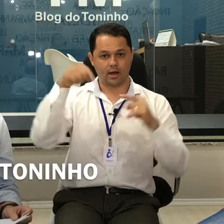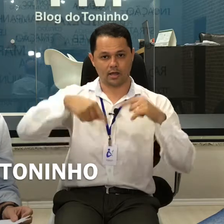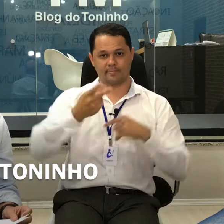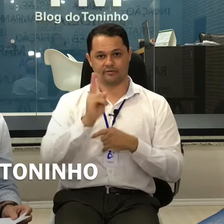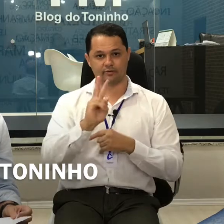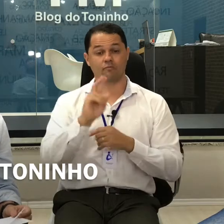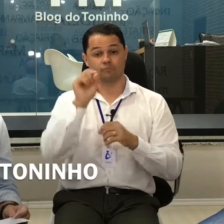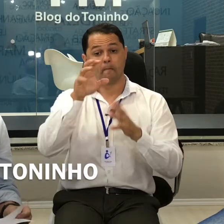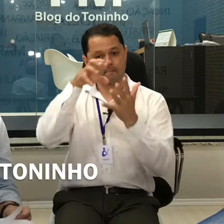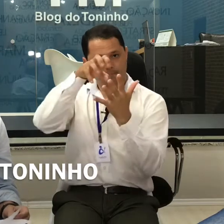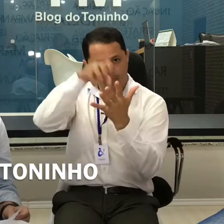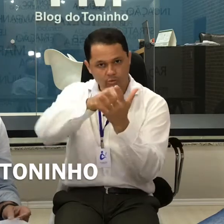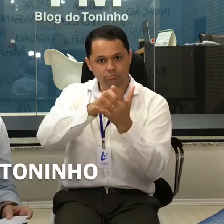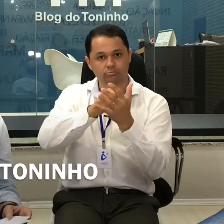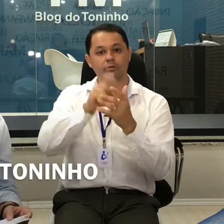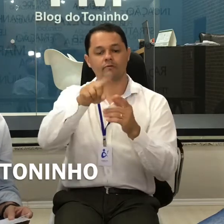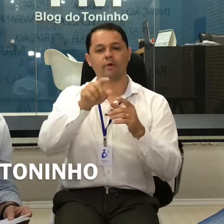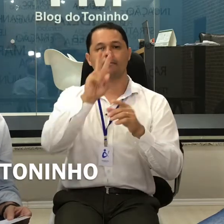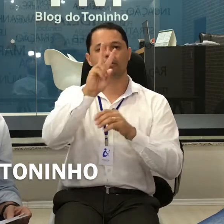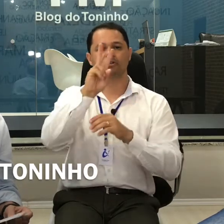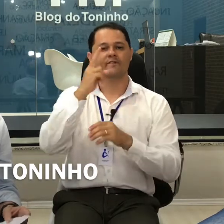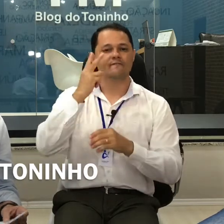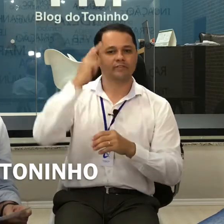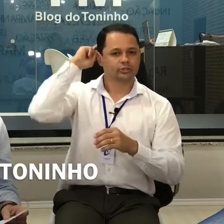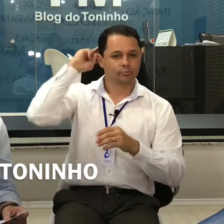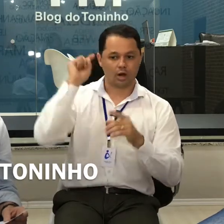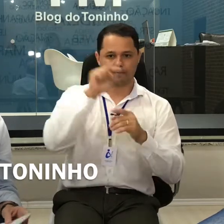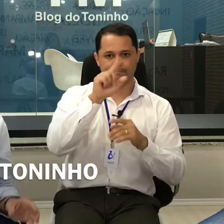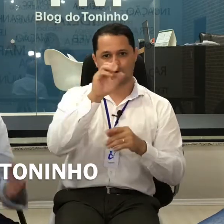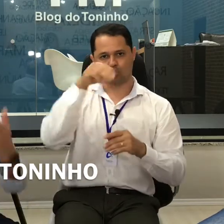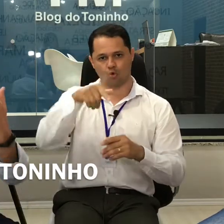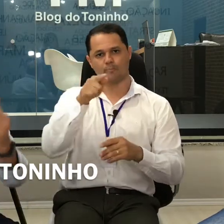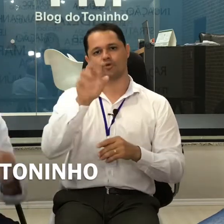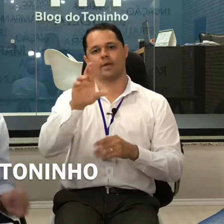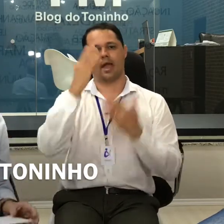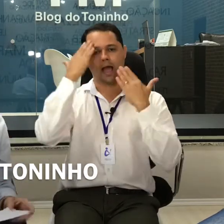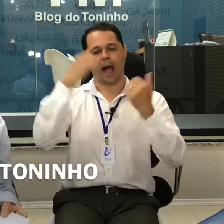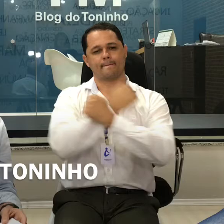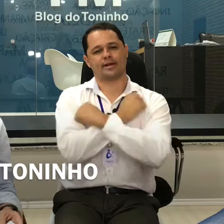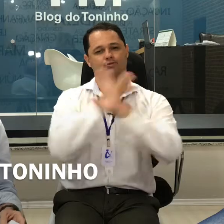o seu vestibular através de vestibulares.com.br. Um abraço a todos e obrigado.